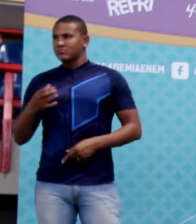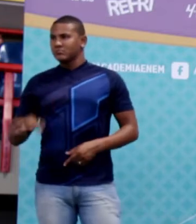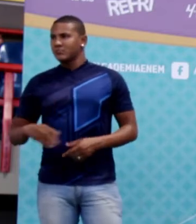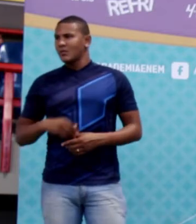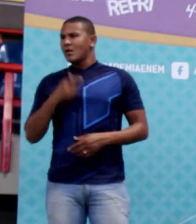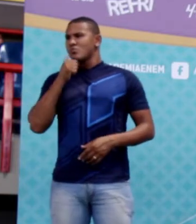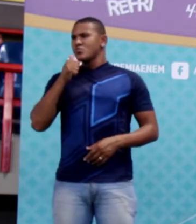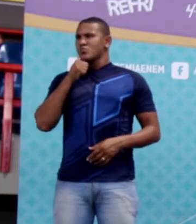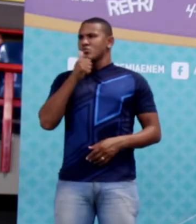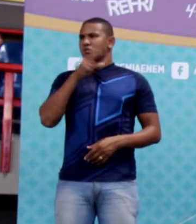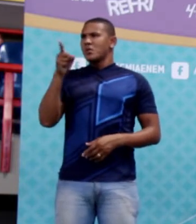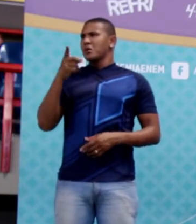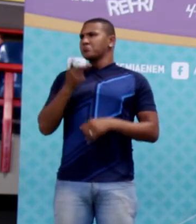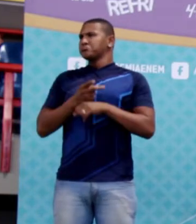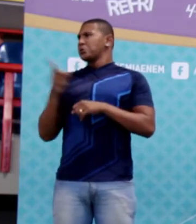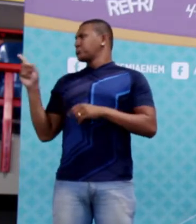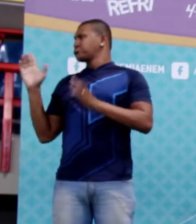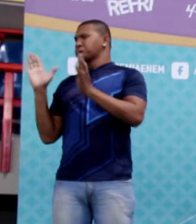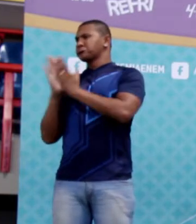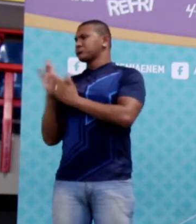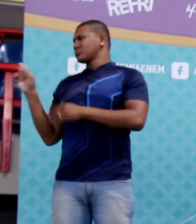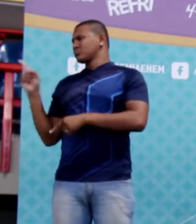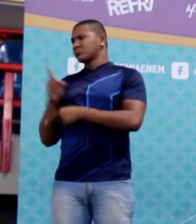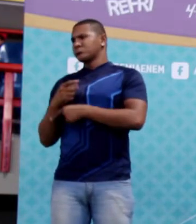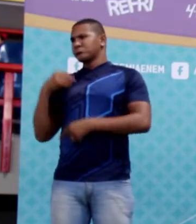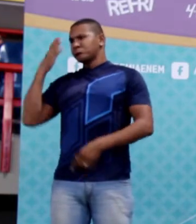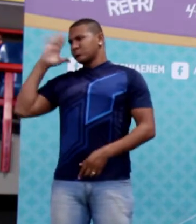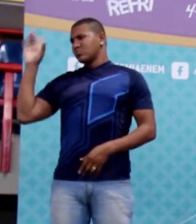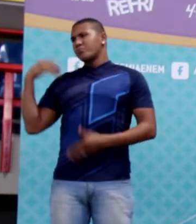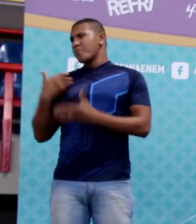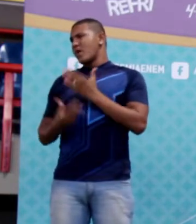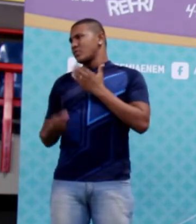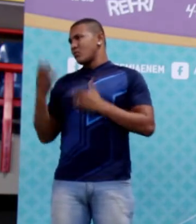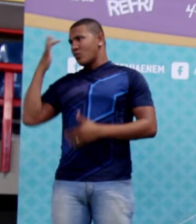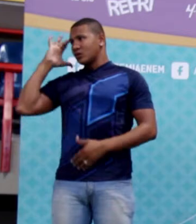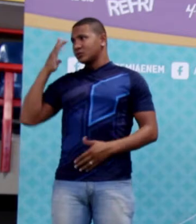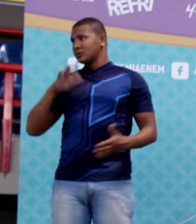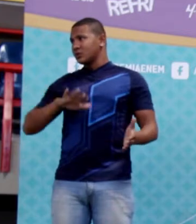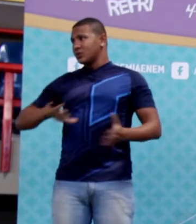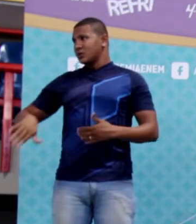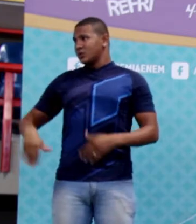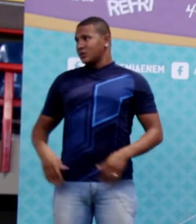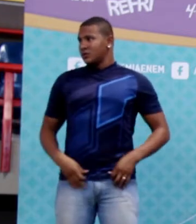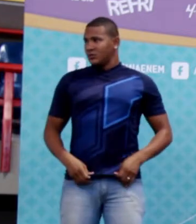vocês estão vendo que por conta disso o patrão começou a ter prejuízo. E aí?